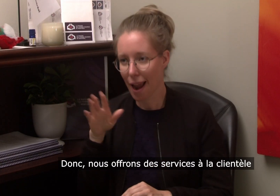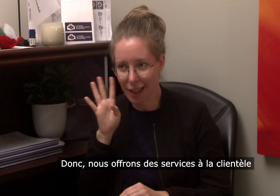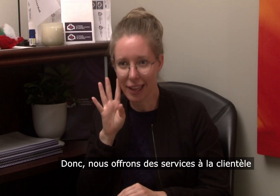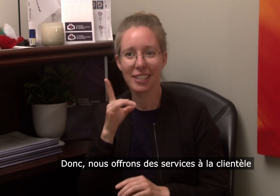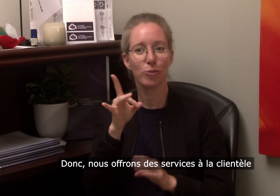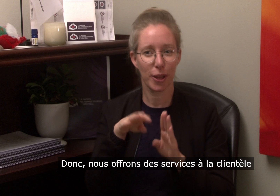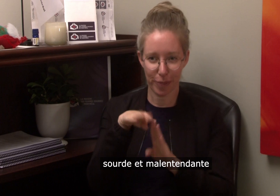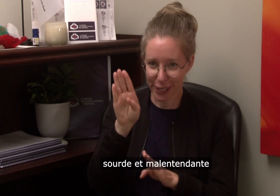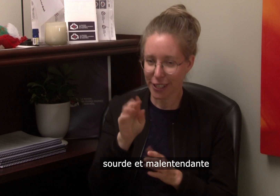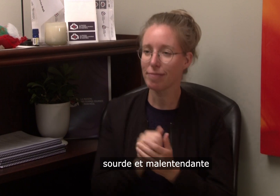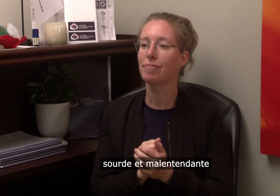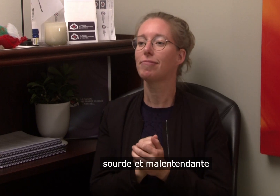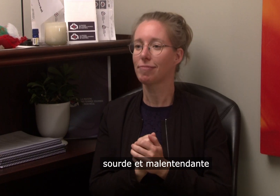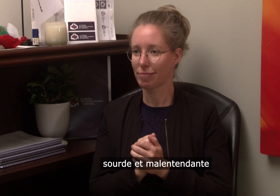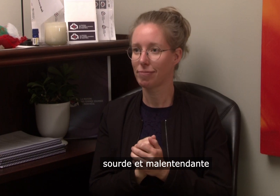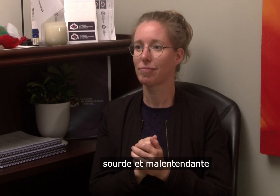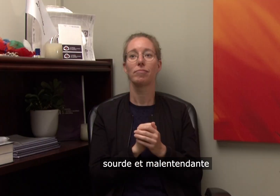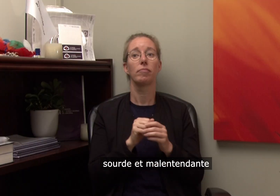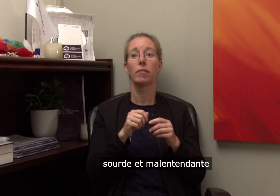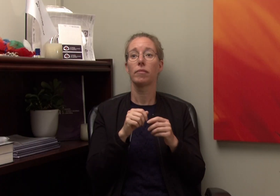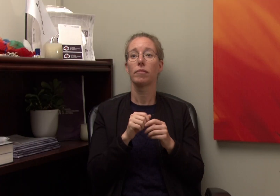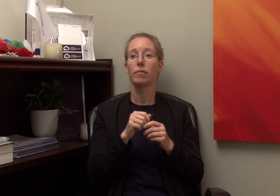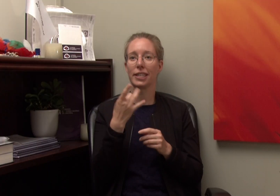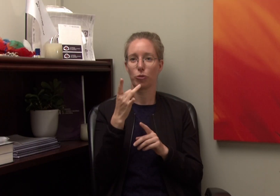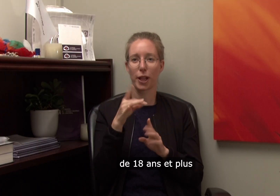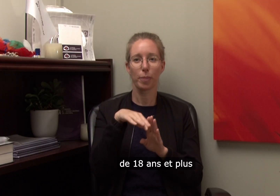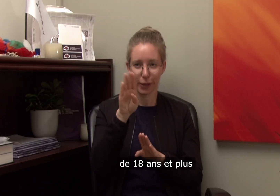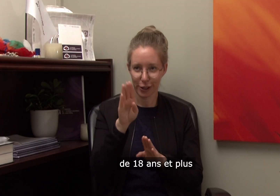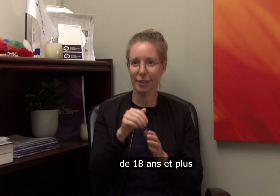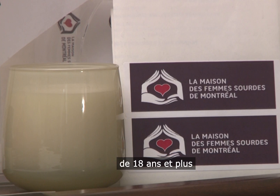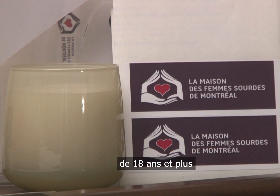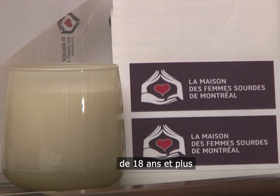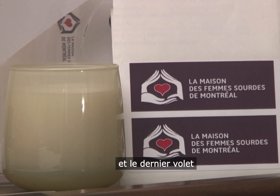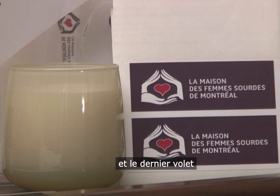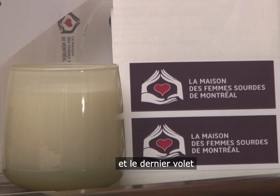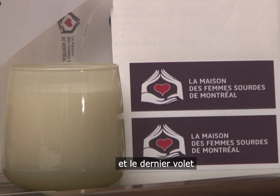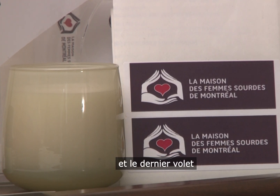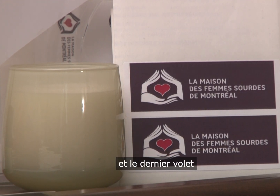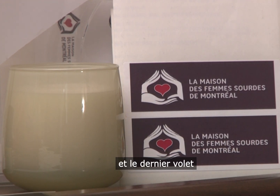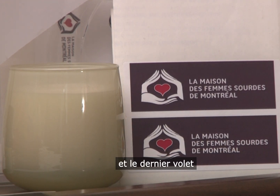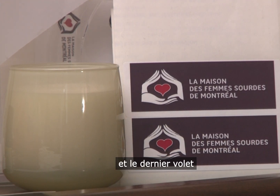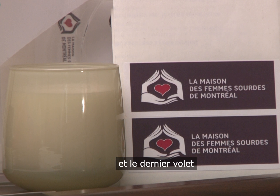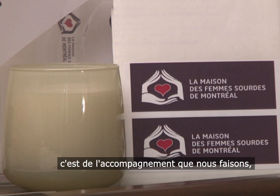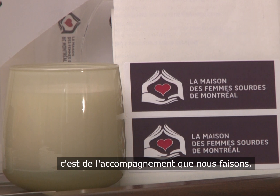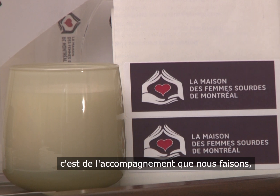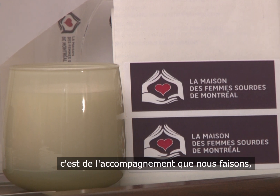à la clientèle sourde et malentendante de 18 ans et plus. Et le dernier volet, c'est de